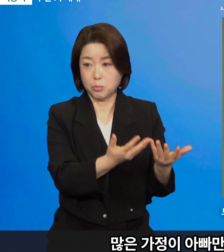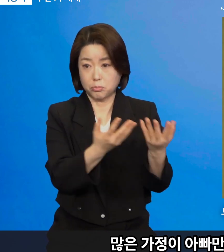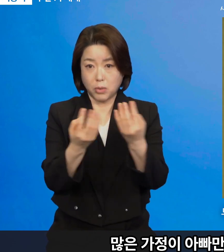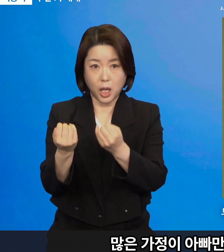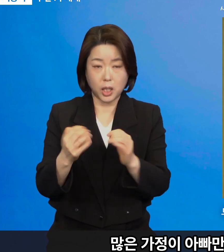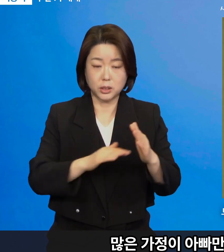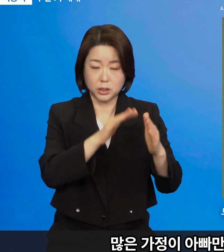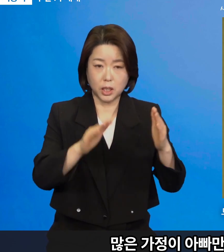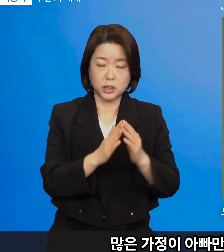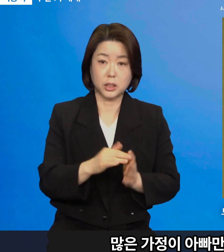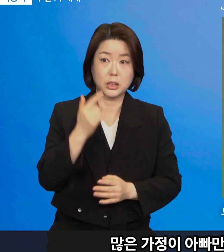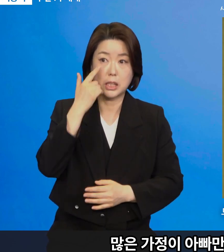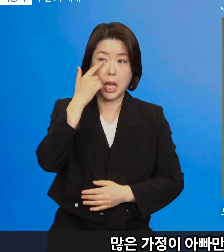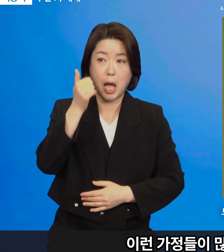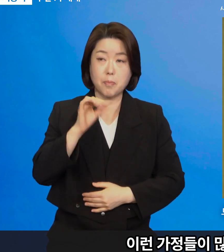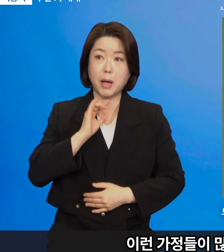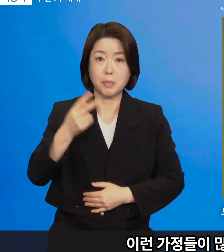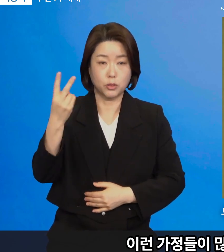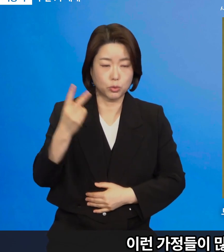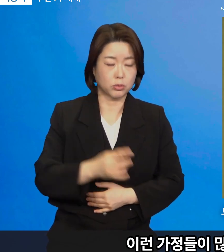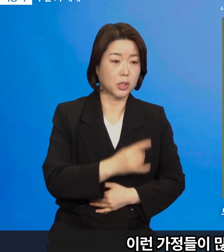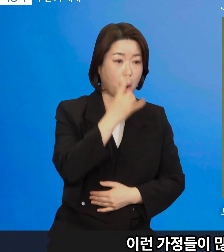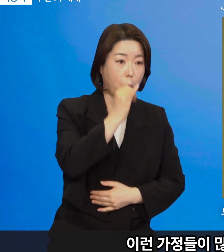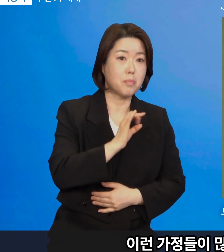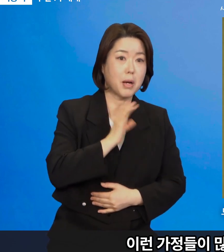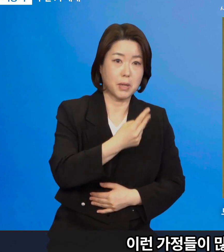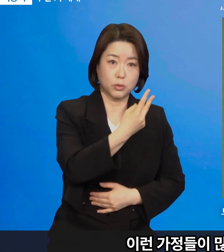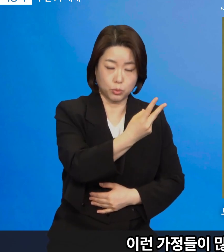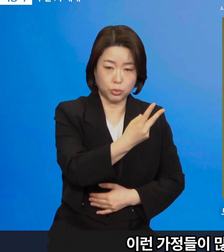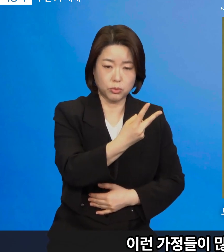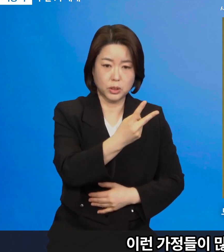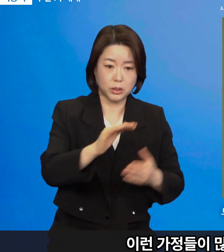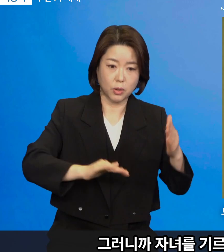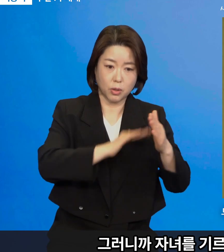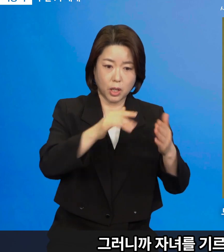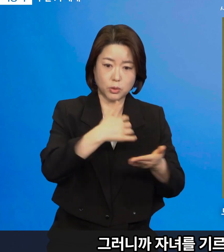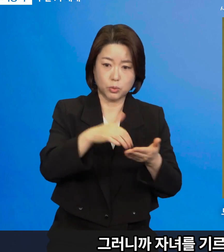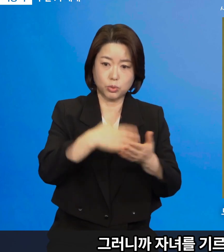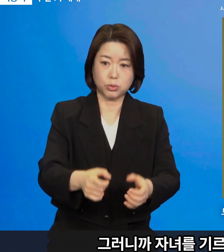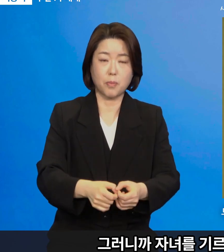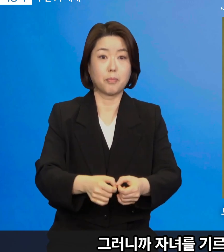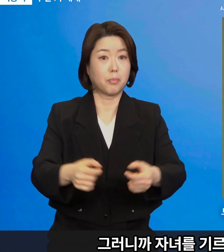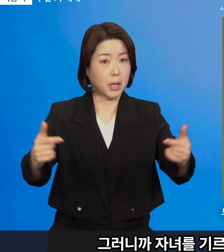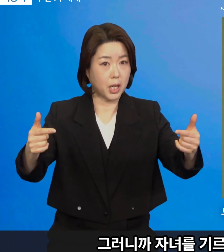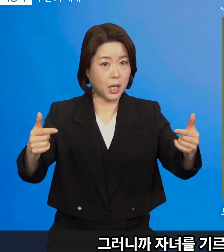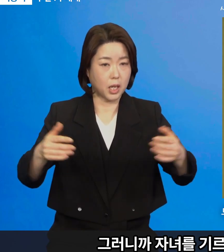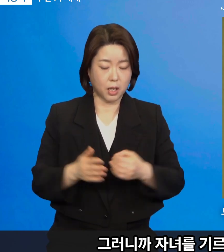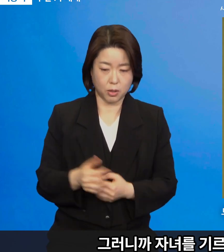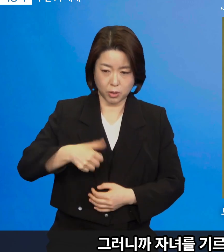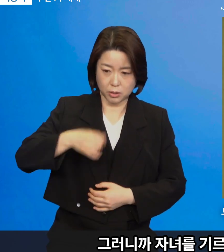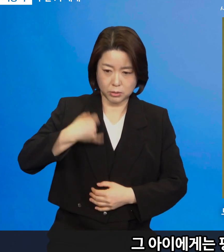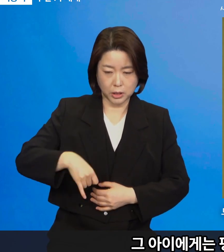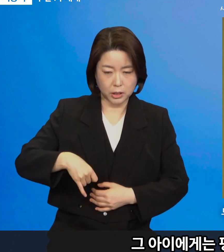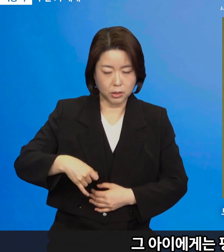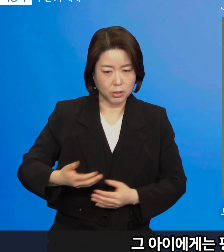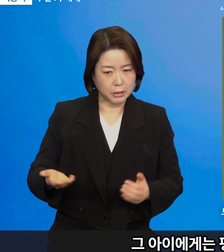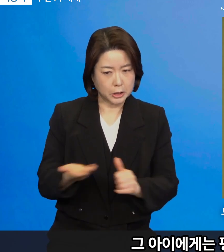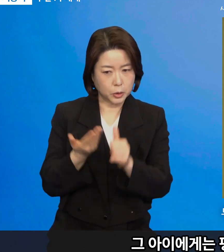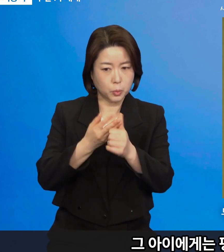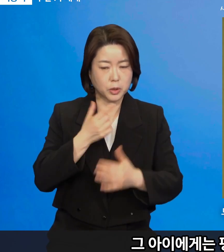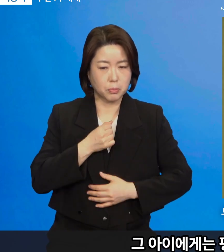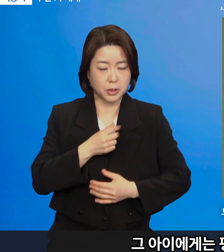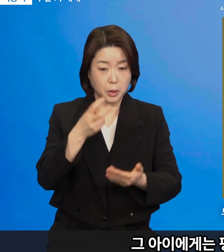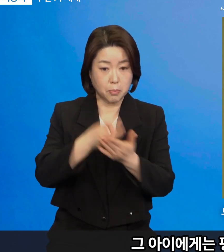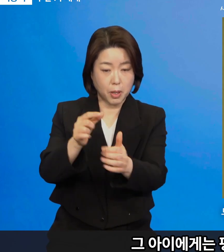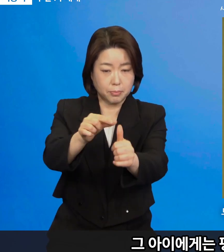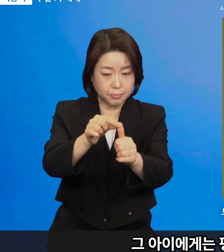아빠만 2명, 엄마만 2명, 이제 이런 가정들이 많아지고 있답니다. 그러니까 자녀를 기르겠다고 입양을 했는데 그 아이에게는